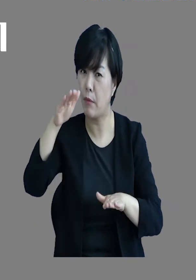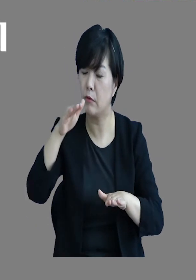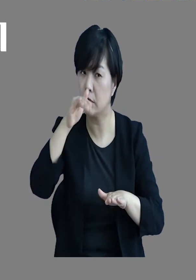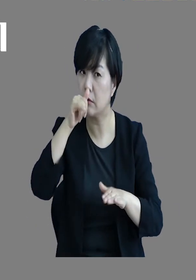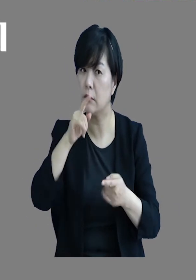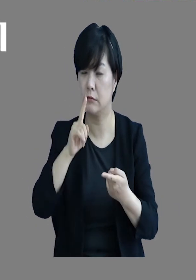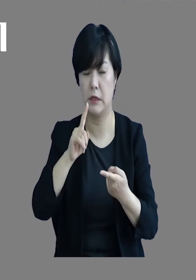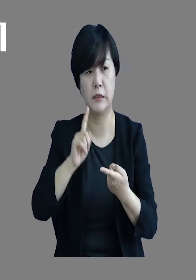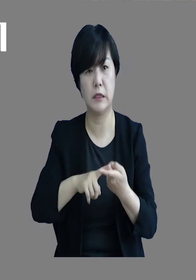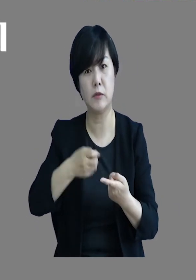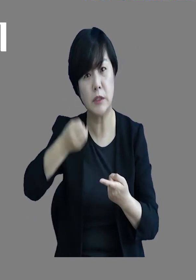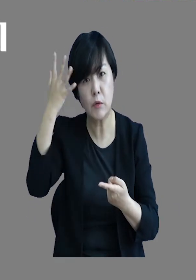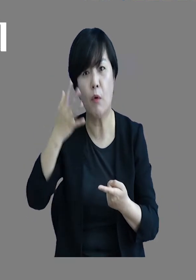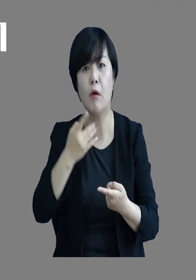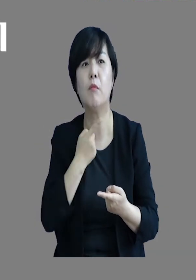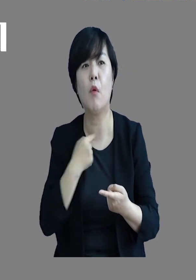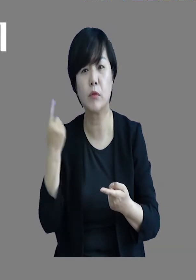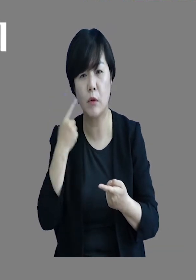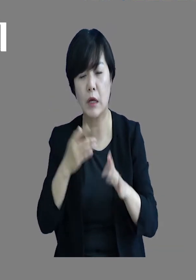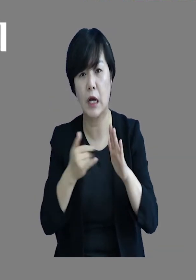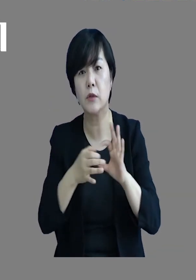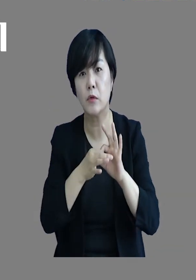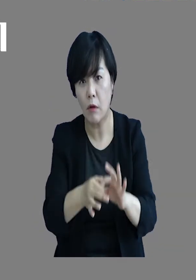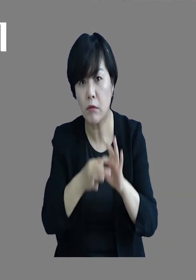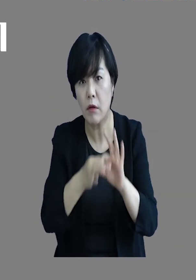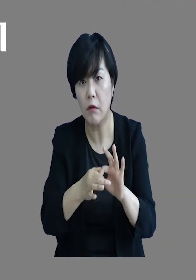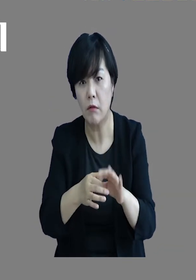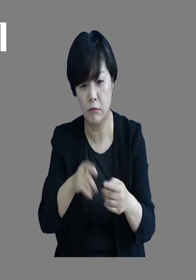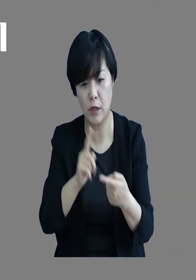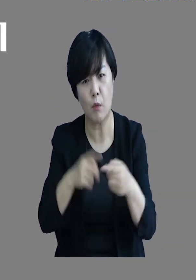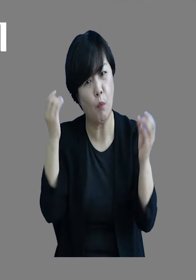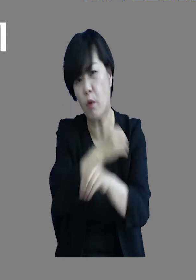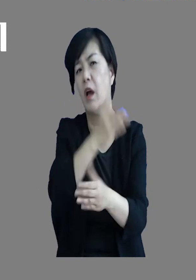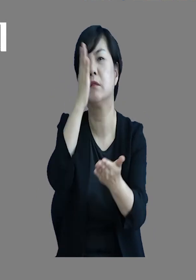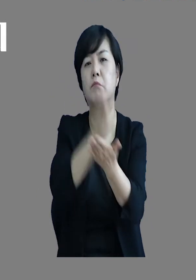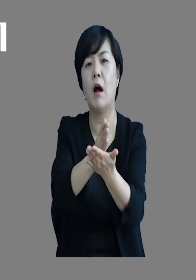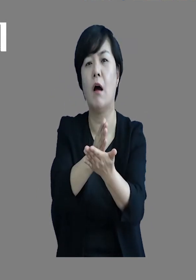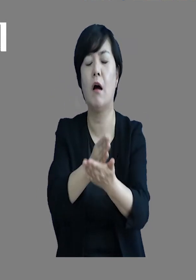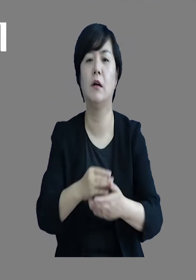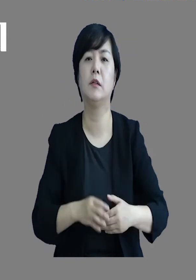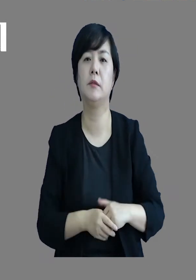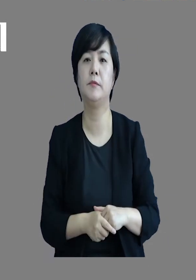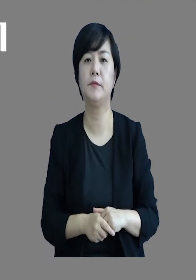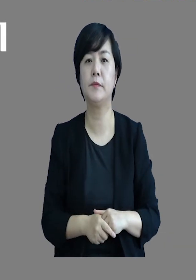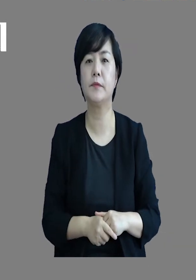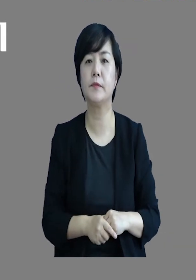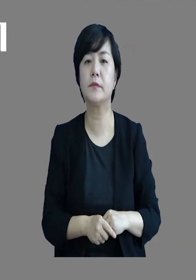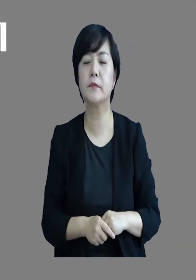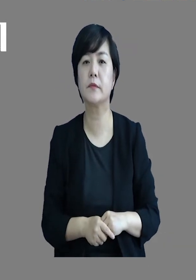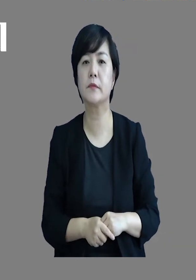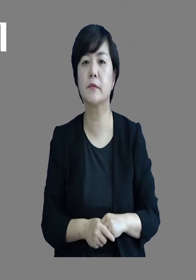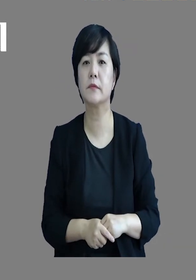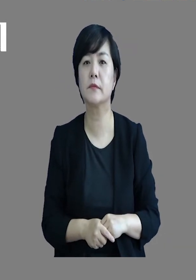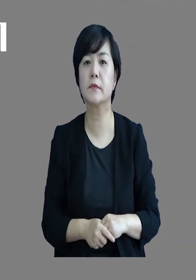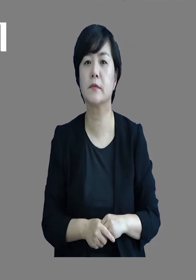사실을 간과한 채 음성으로 가족을 연결해주면 되는 것으로 오해하지 말아주시기 바랍니다.